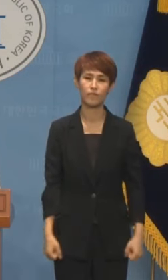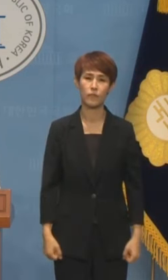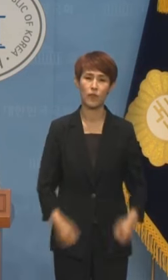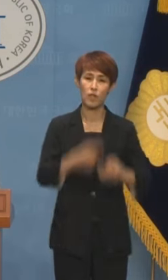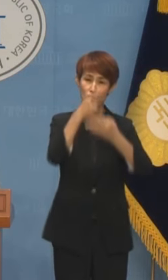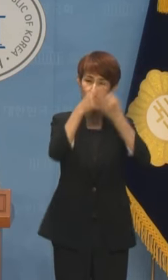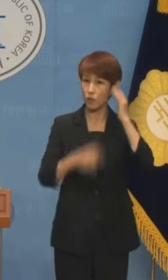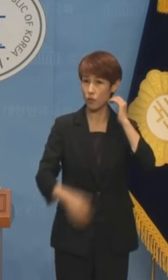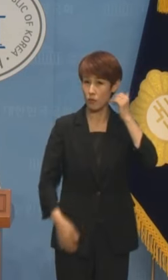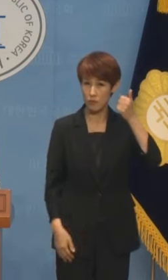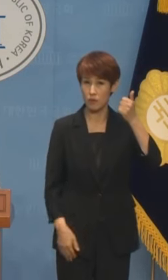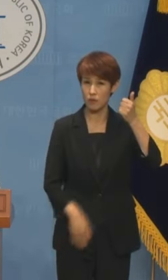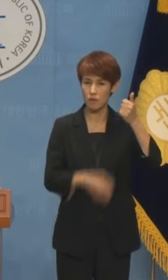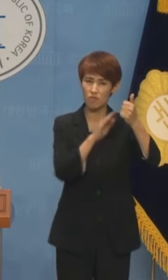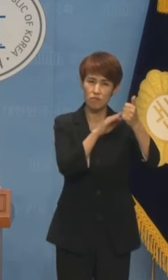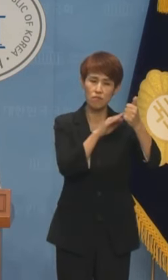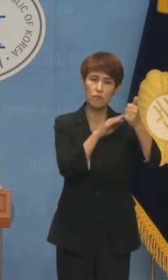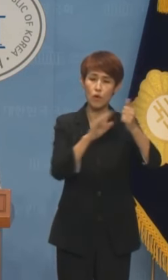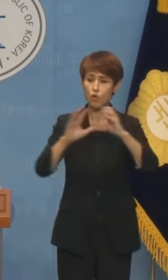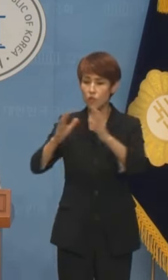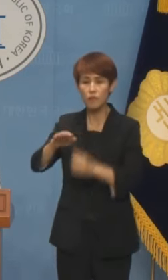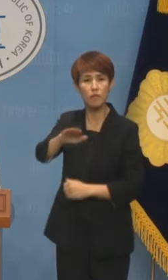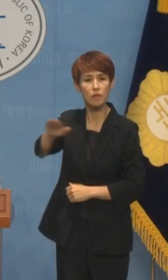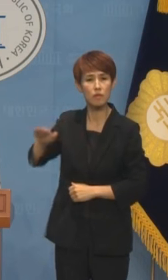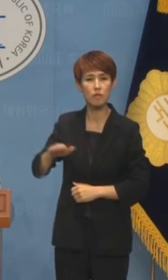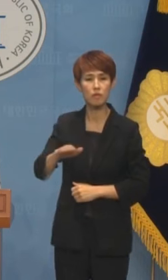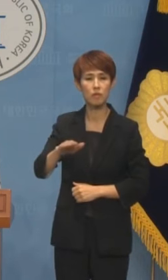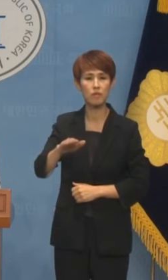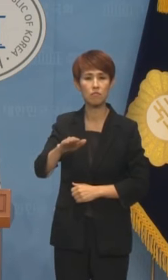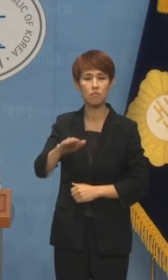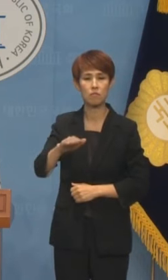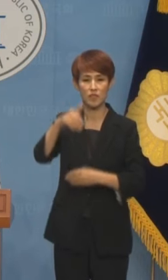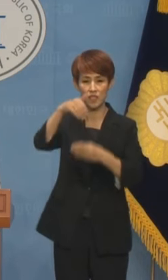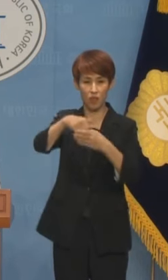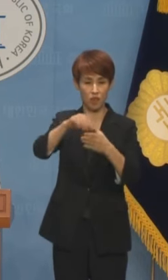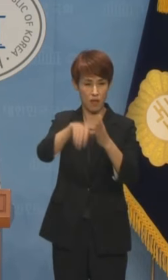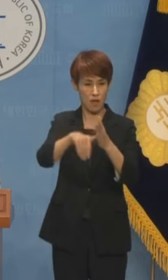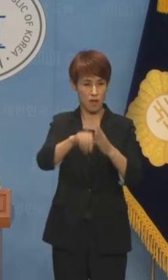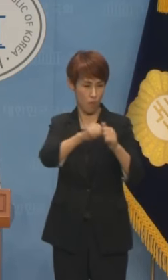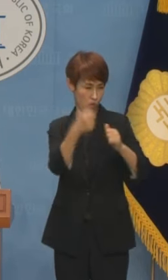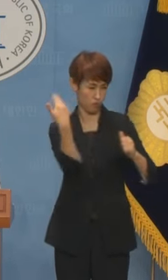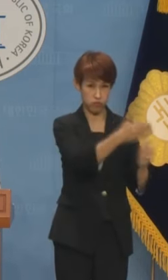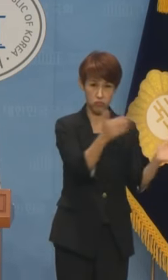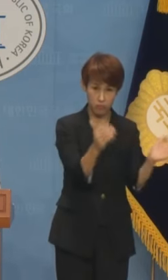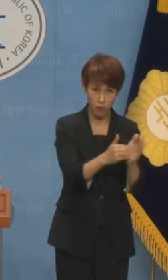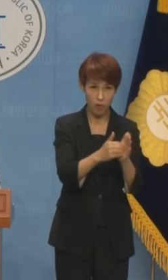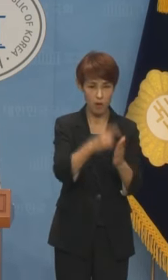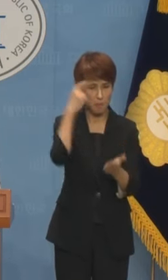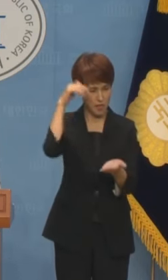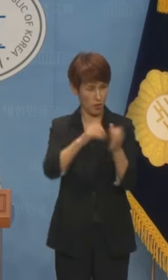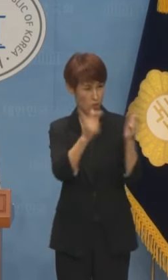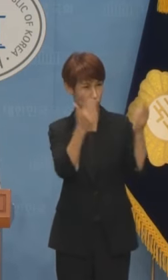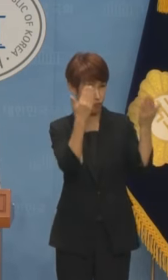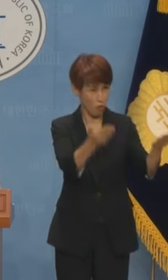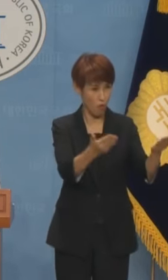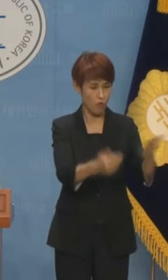윤석열 대통령은 국민께서 총선 심판으로 주신 마지막 반성의